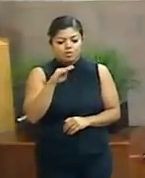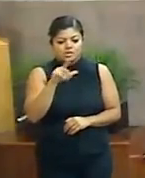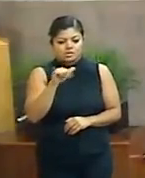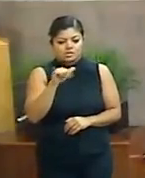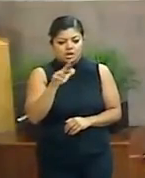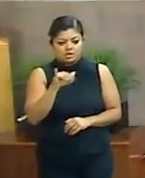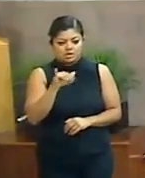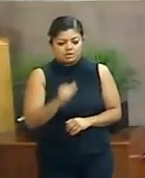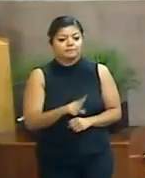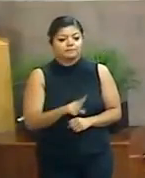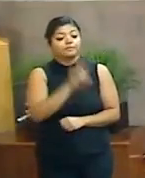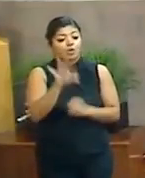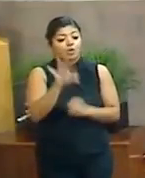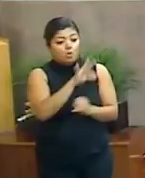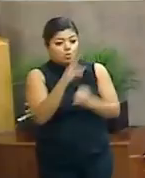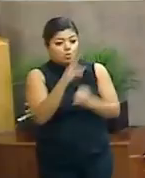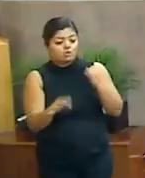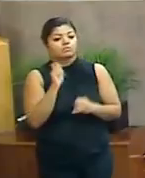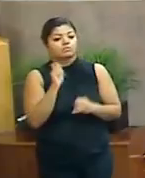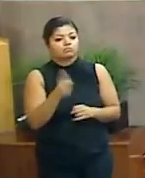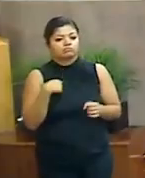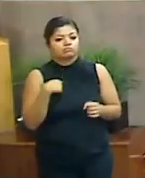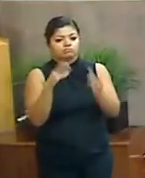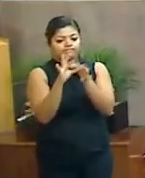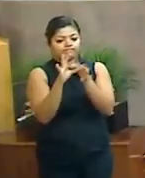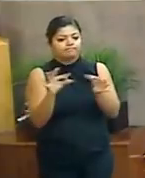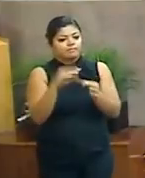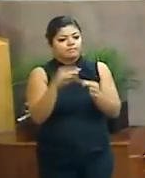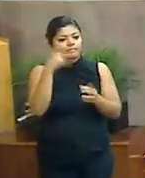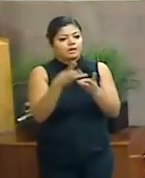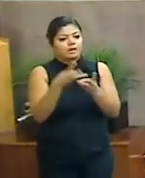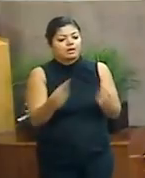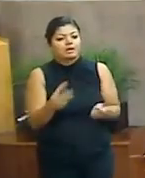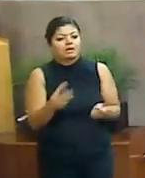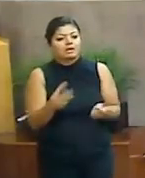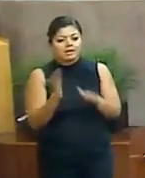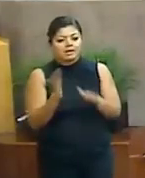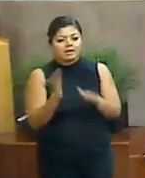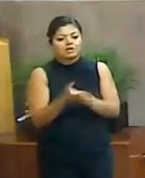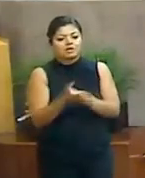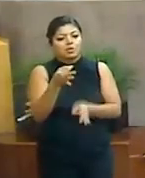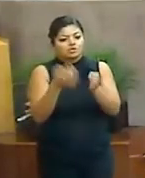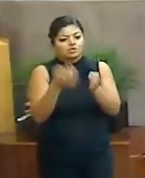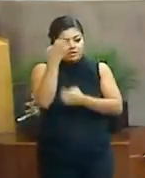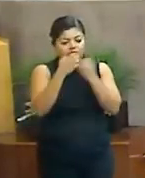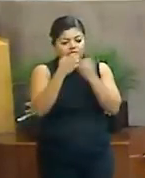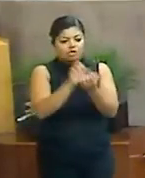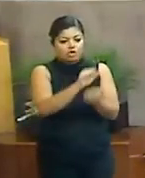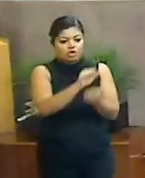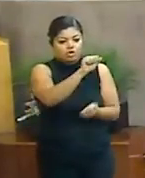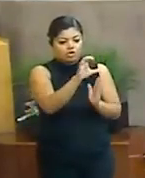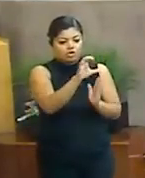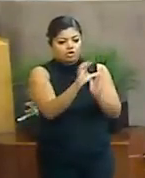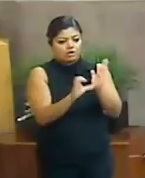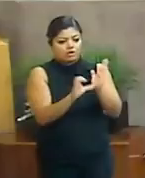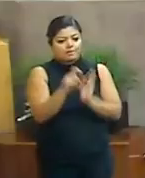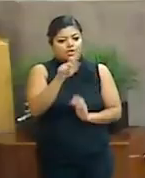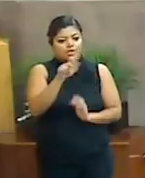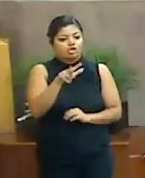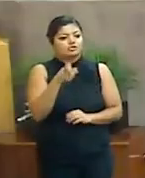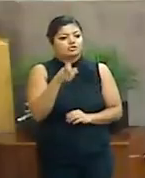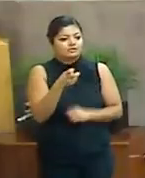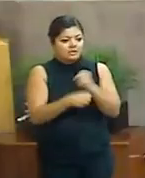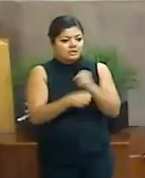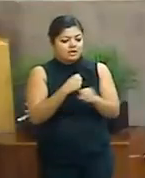por último doy cuenta con el proyecto de sentencia para resolver el expediente relativo al juicio de revisión constitucional electoral 28 de este año